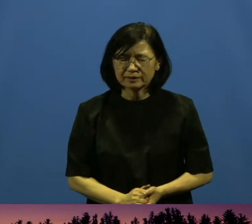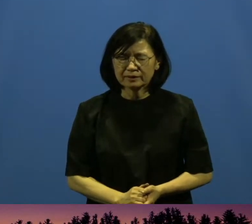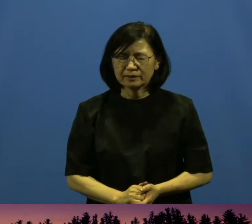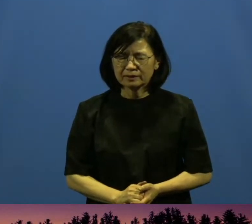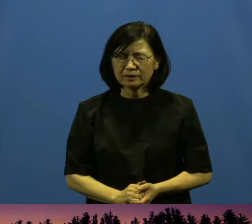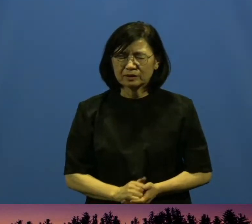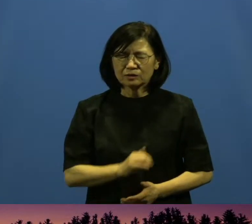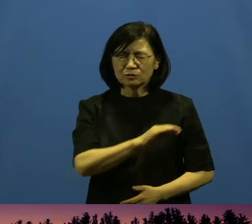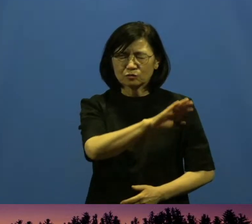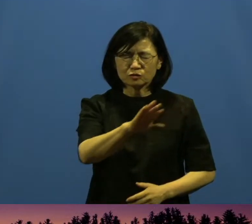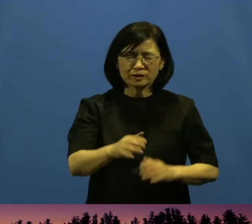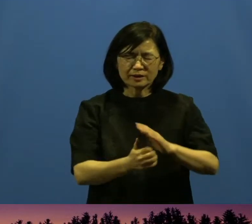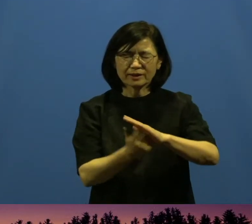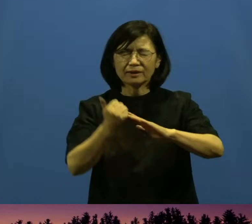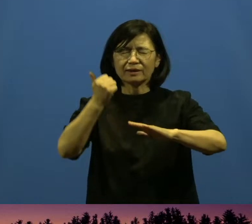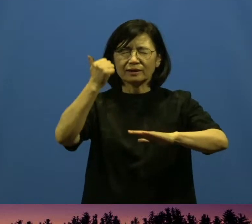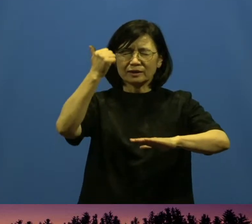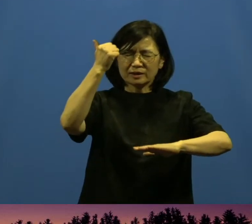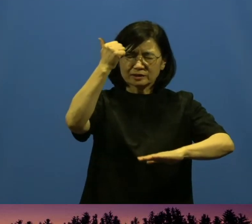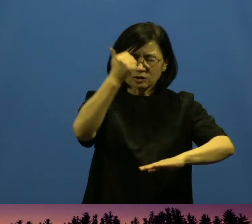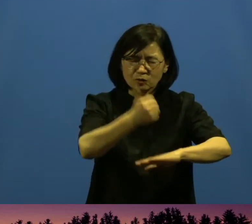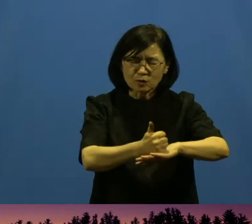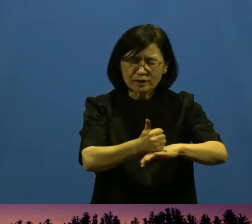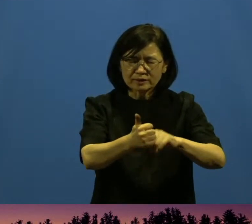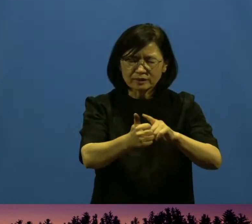것 가장 위험한데요.